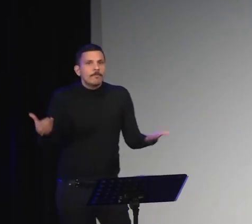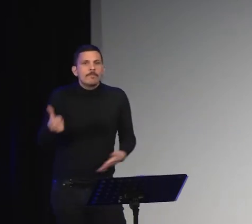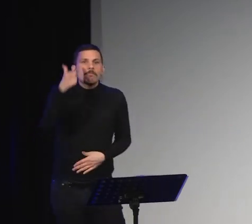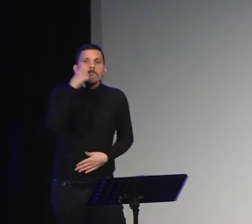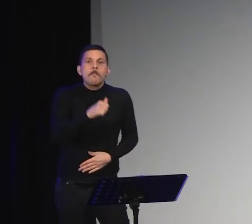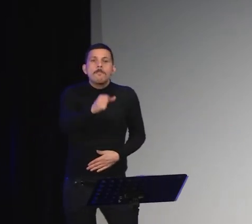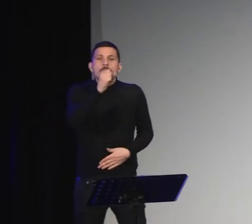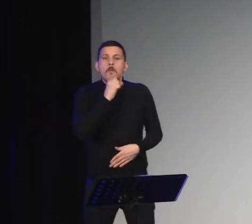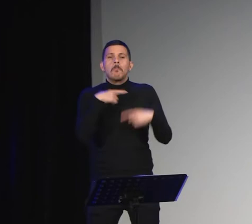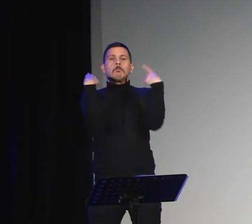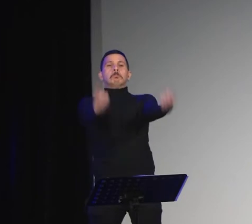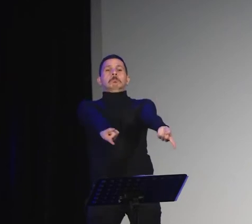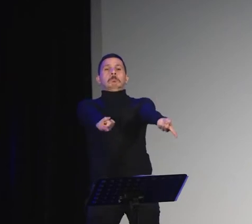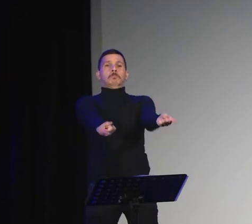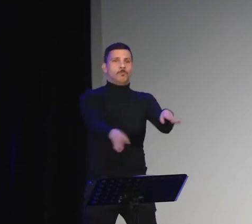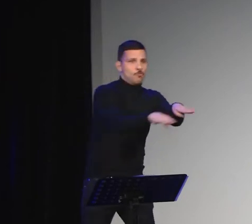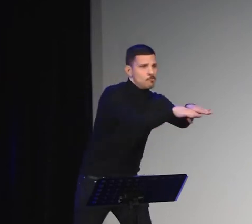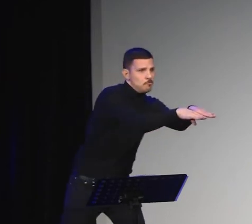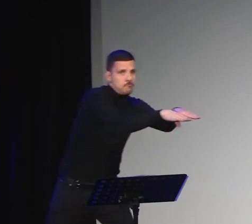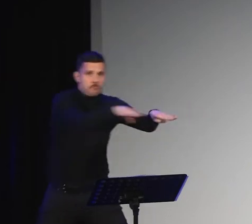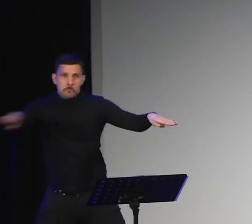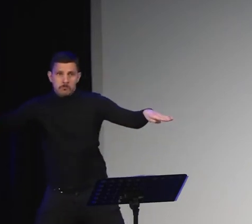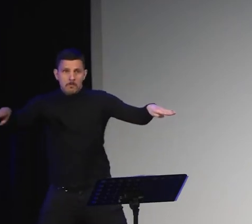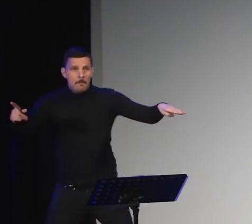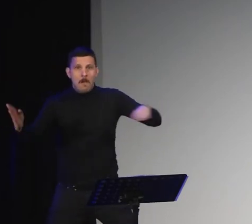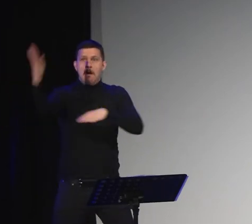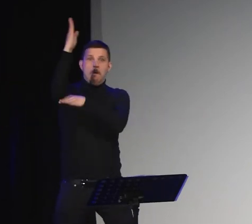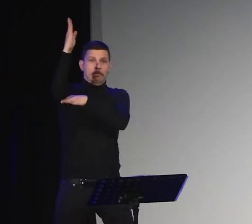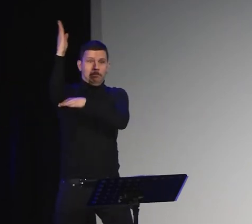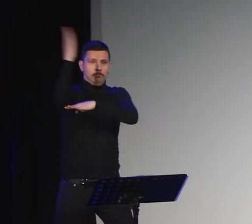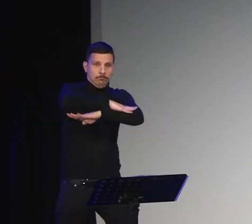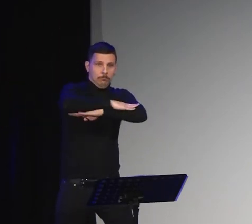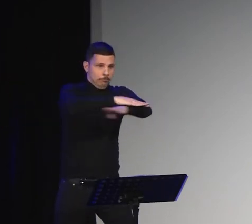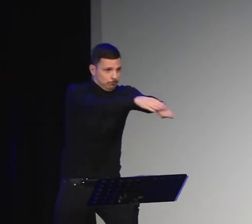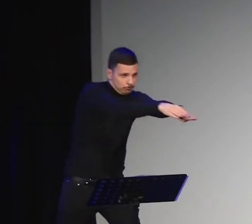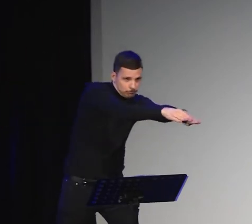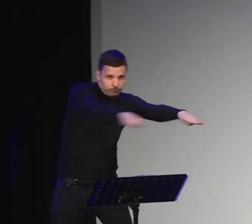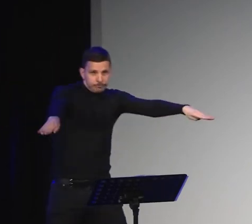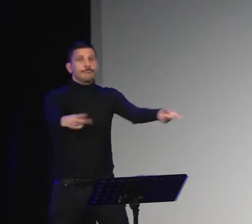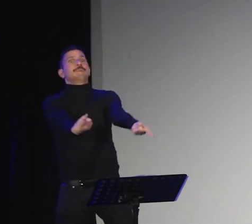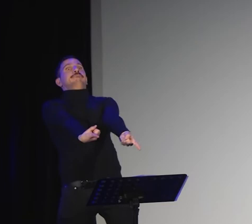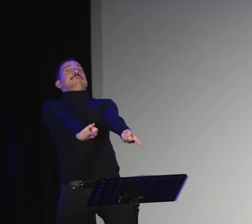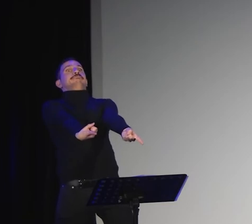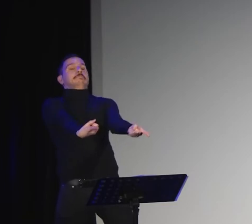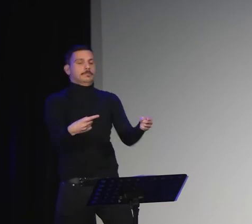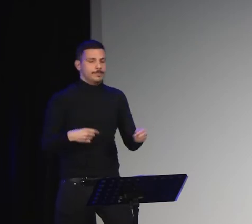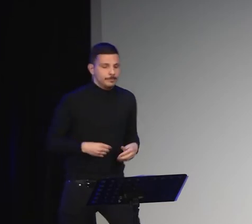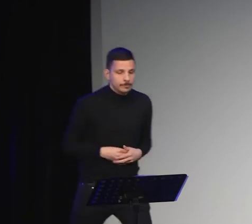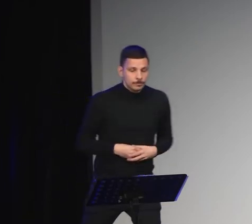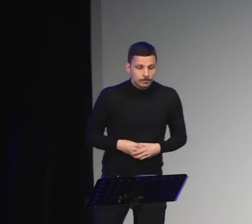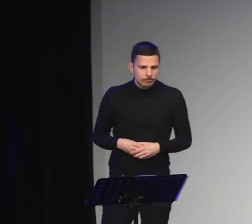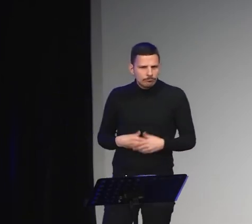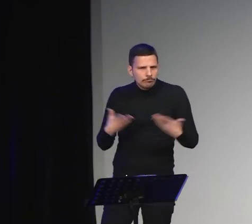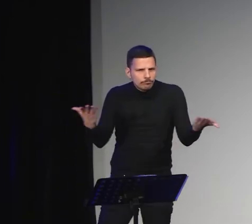dos, dans notre corps quand on s'allonge. Mais l'eau descend. Et même quand on se couche, l'eau se dirige vers le